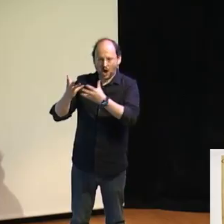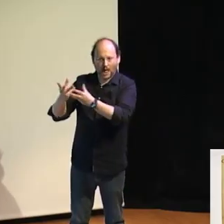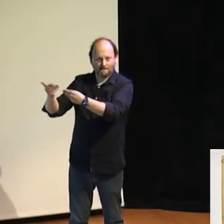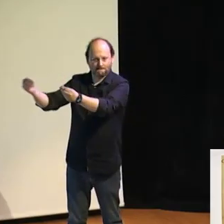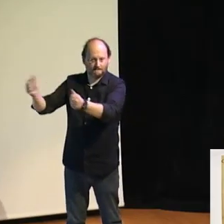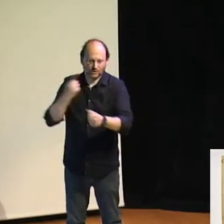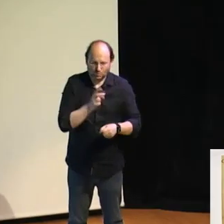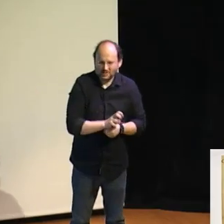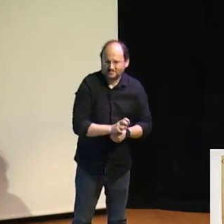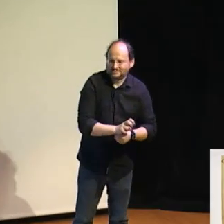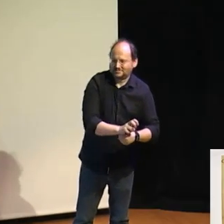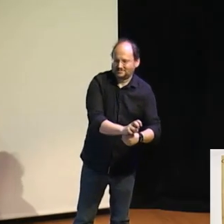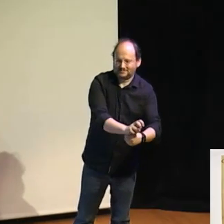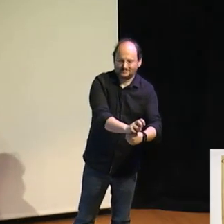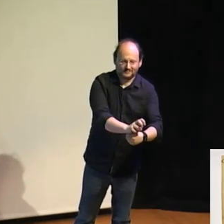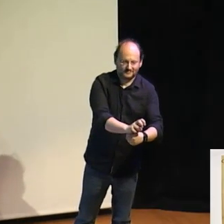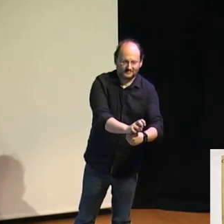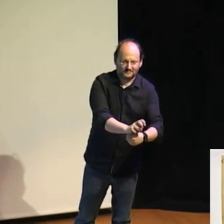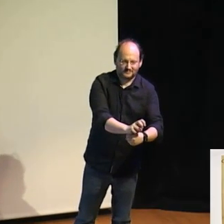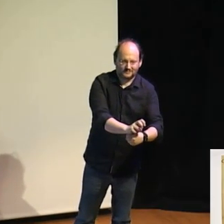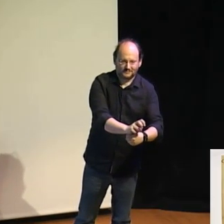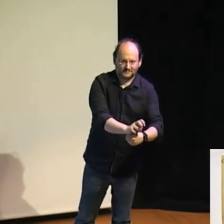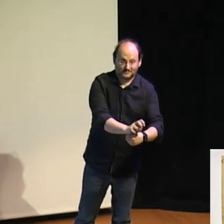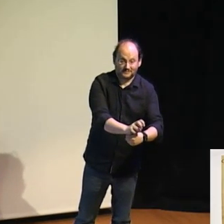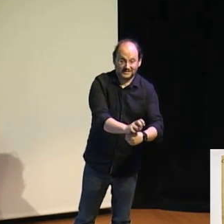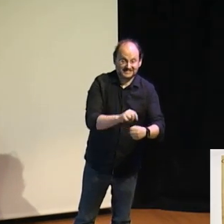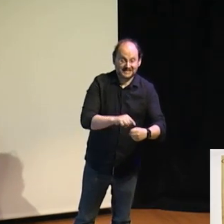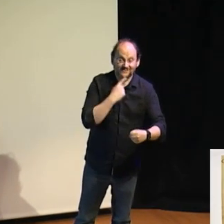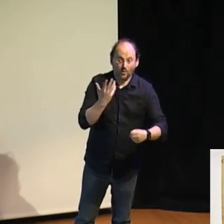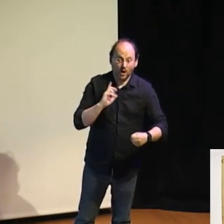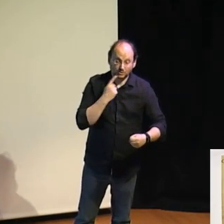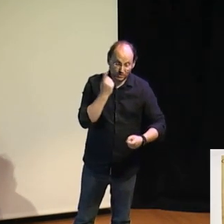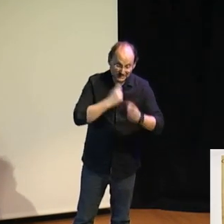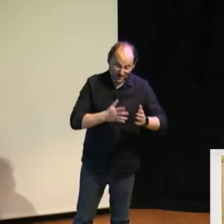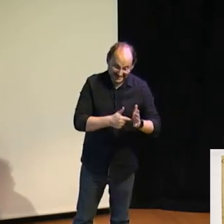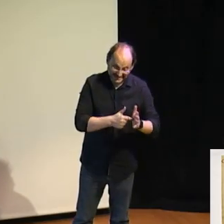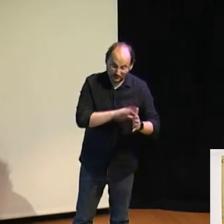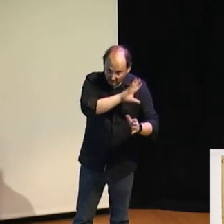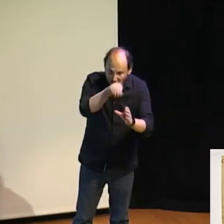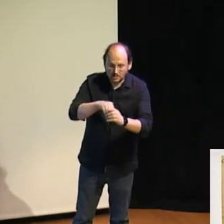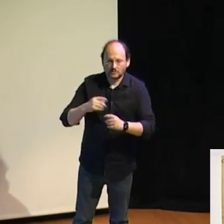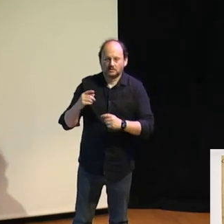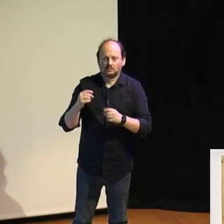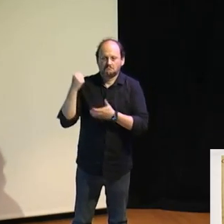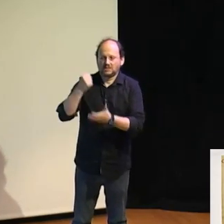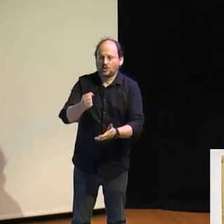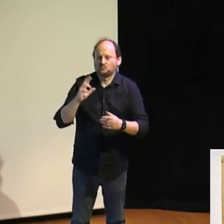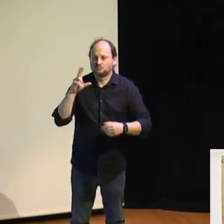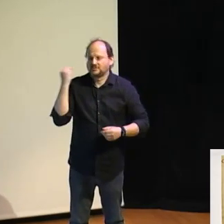aujourd'hui. On a la culture entendante qui s'est un petit peu perdue au travers de ces âges, qui a été transformée, alors que la culture sourde, finalement, a été conservée dans